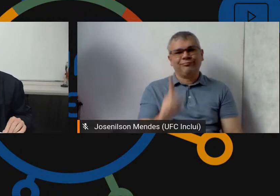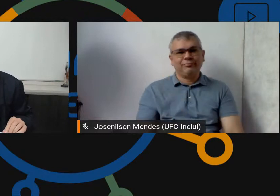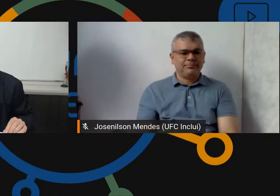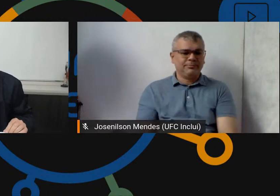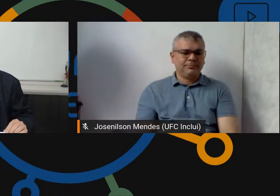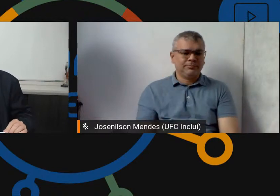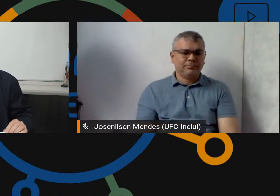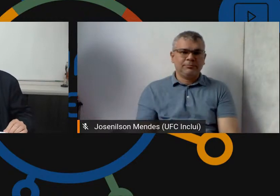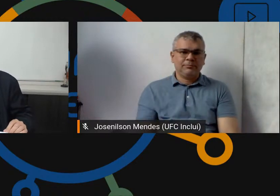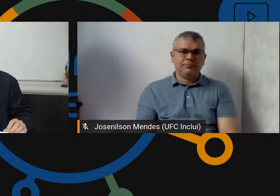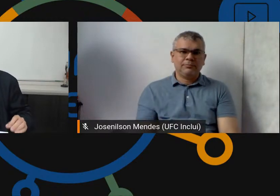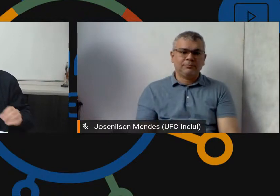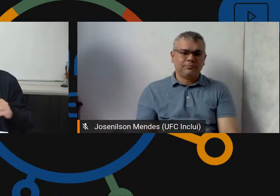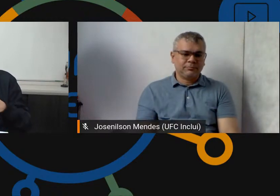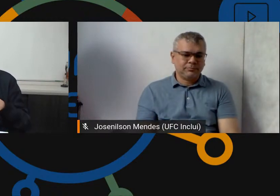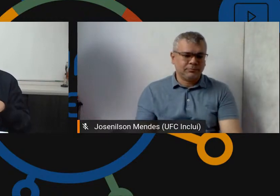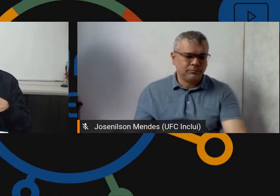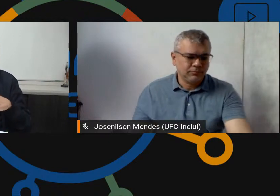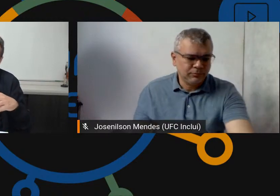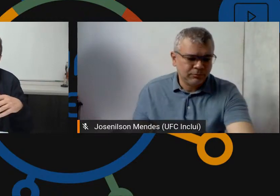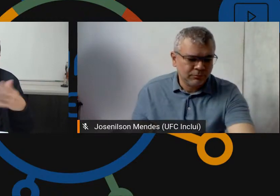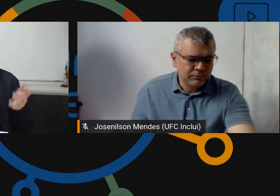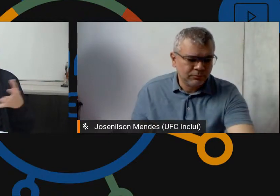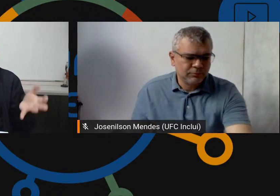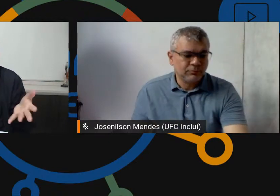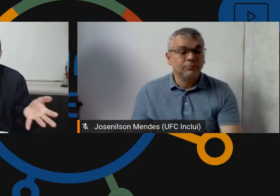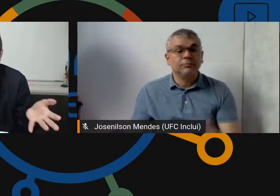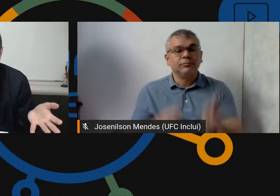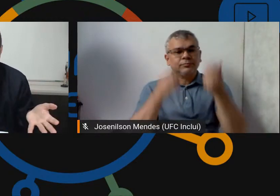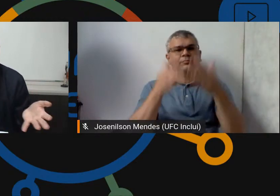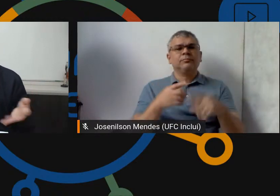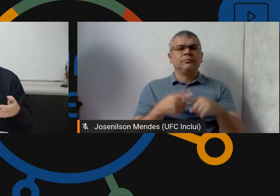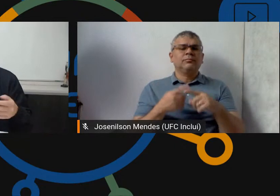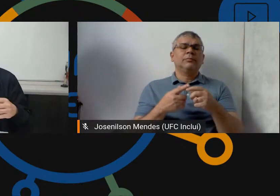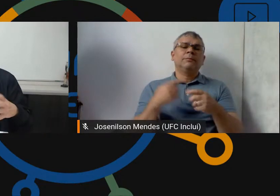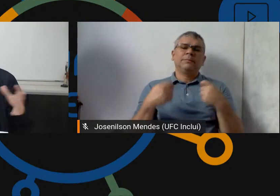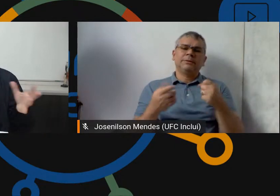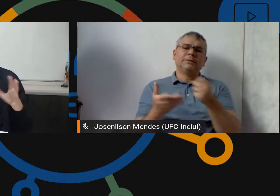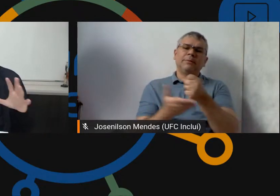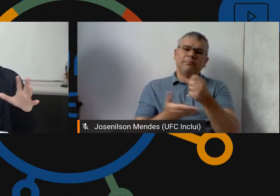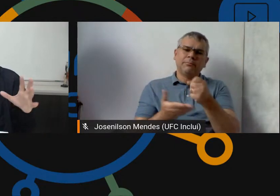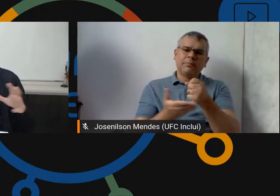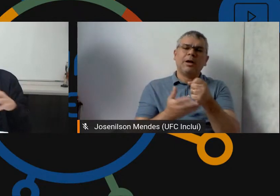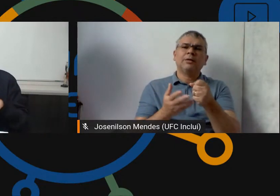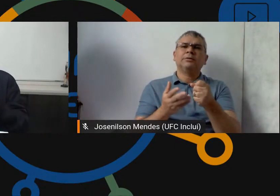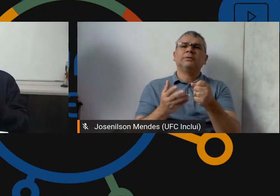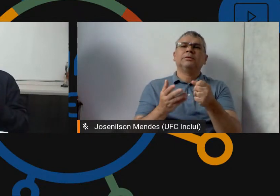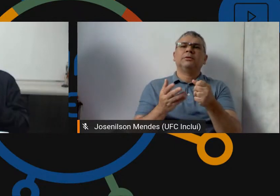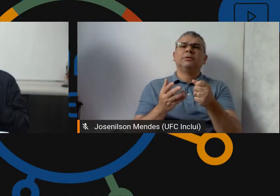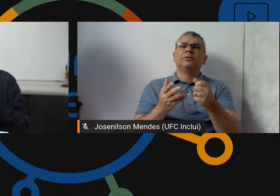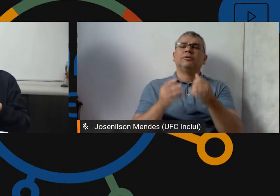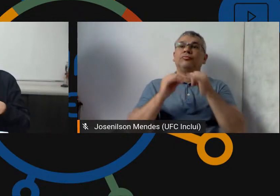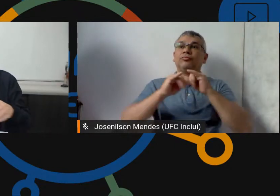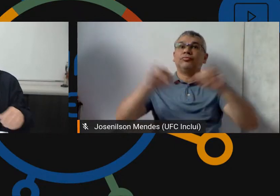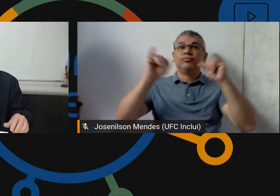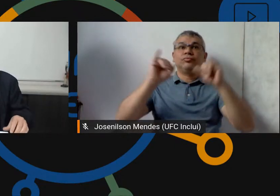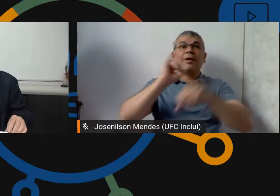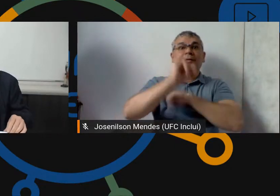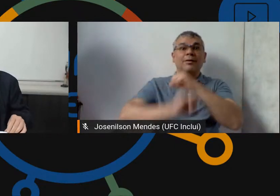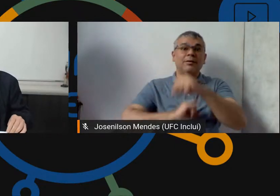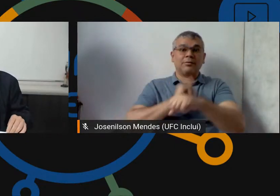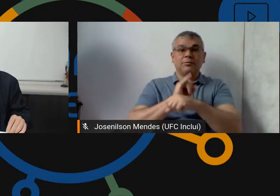é uma base internacional, ok? É lógico que quem está na base vai falar que ela é boa e tal, mas eu estou falando uma leitura externa, ok? É,